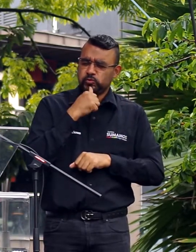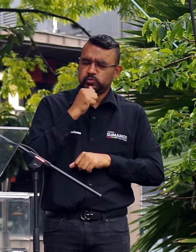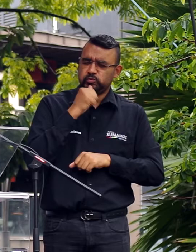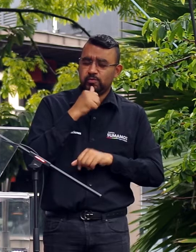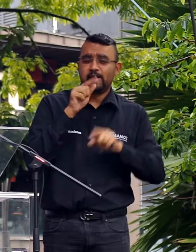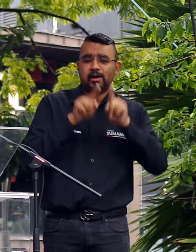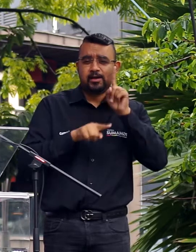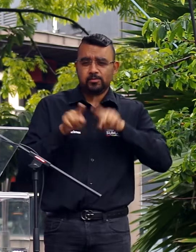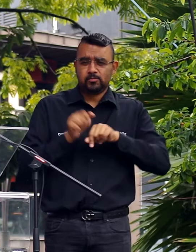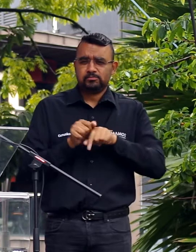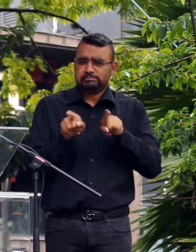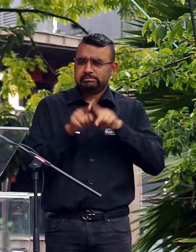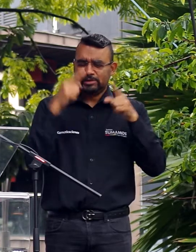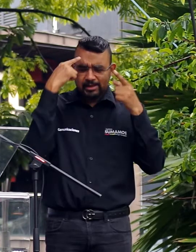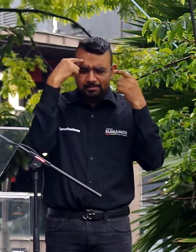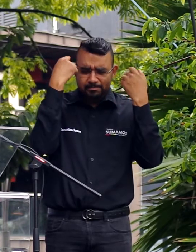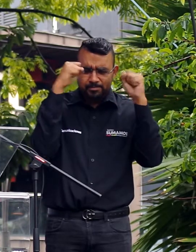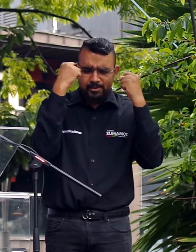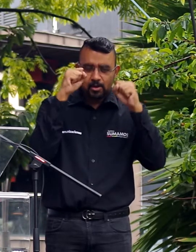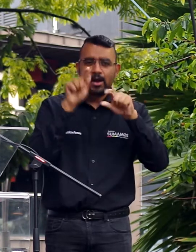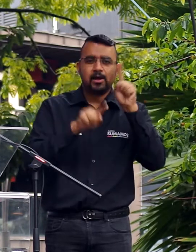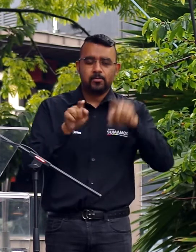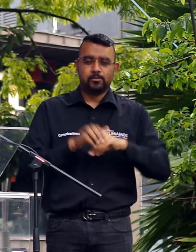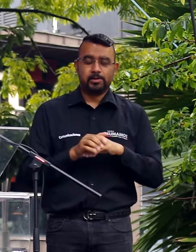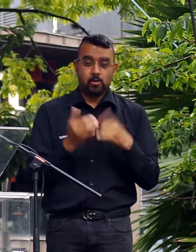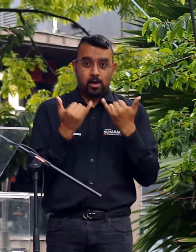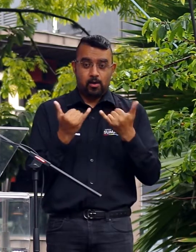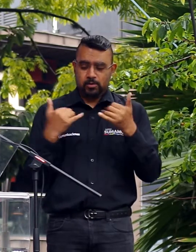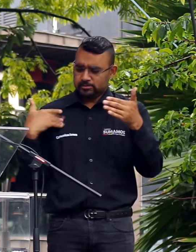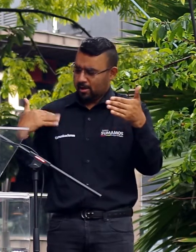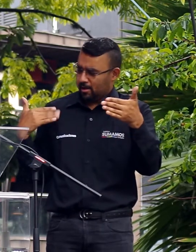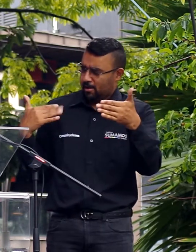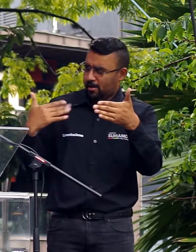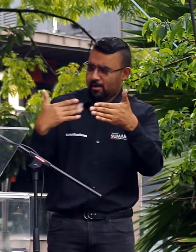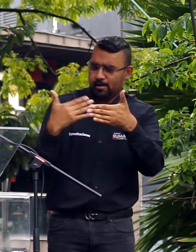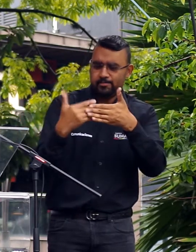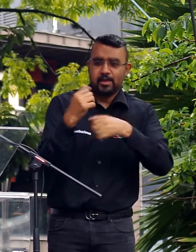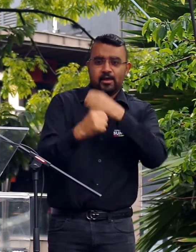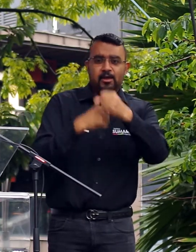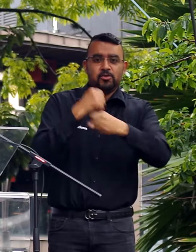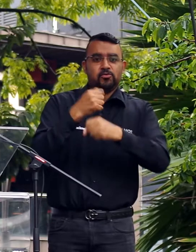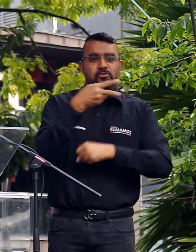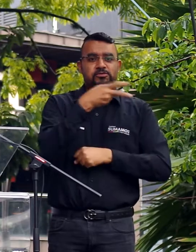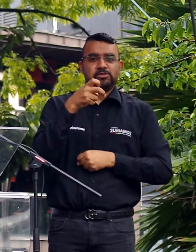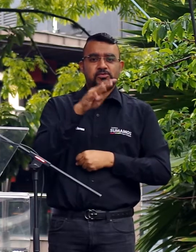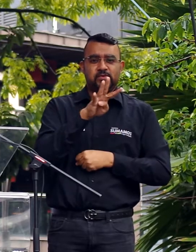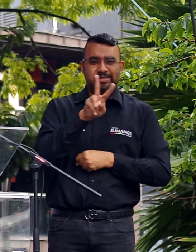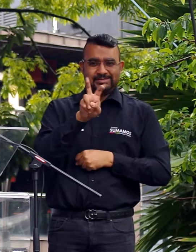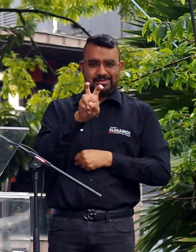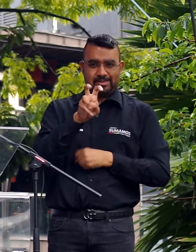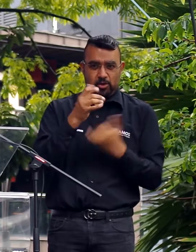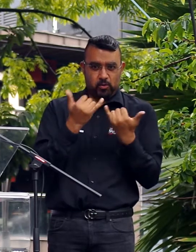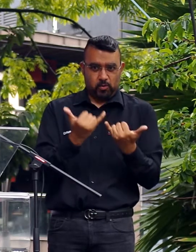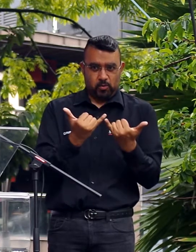que aliviar, que en estos 247 años de vida de